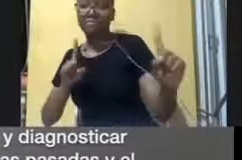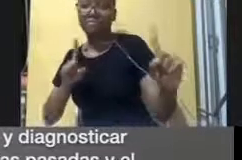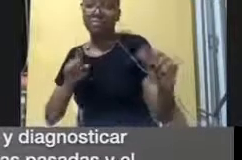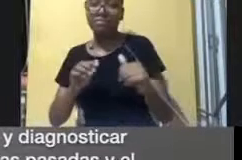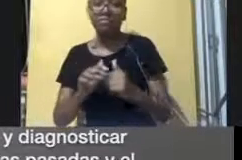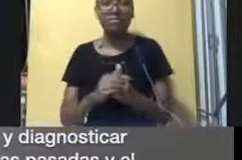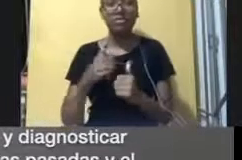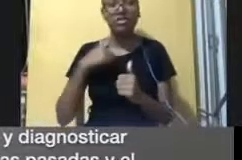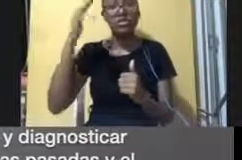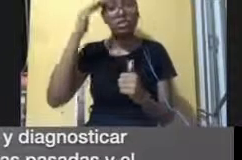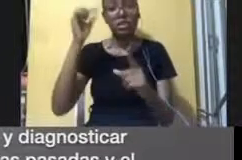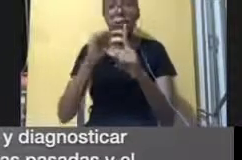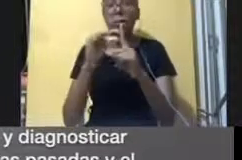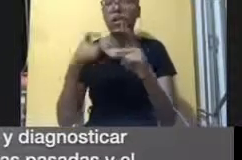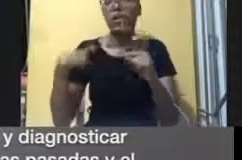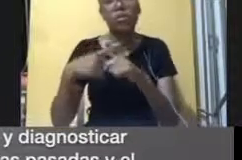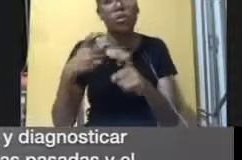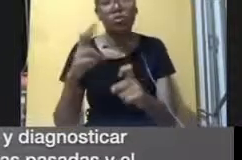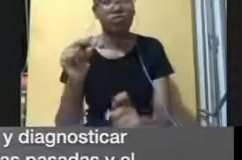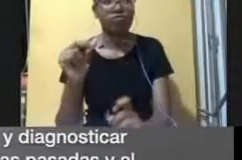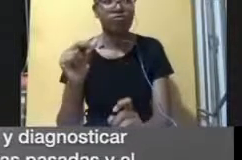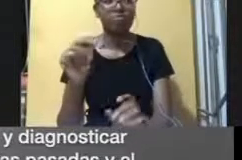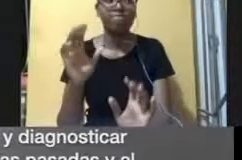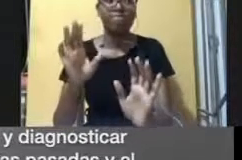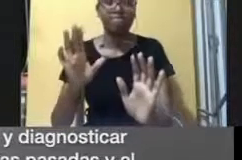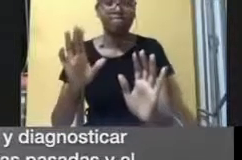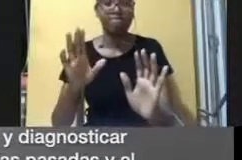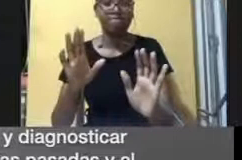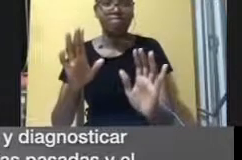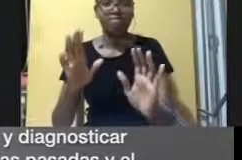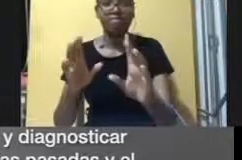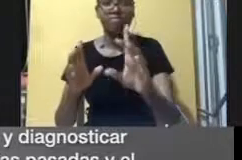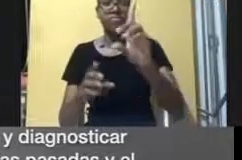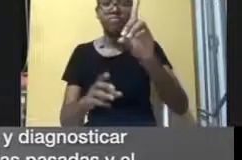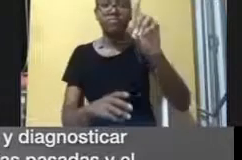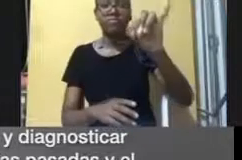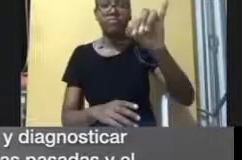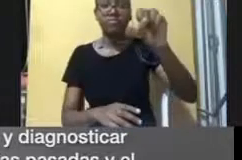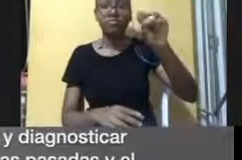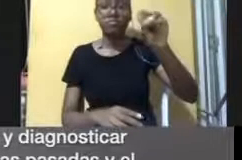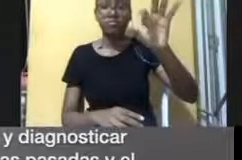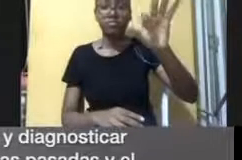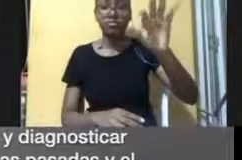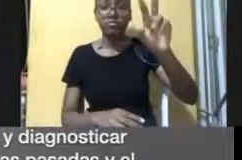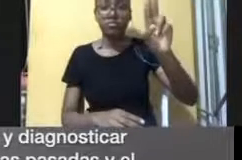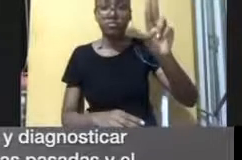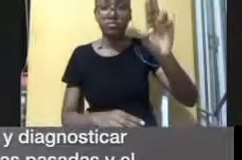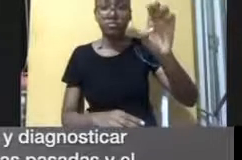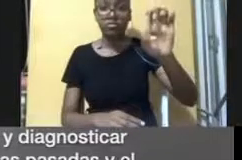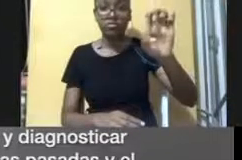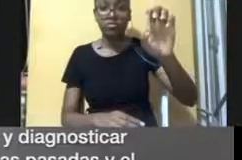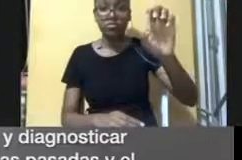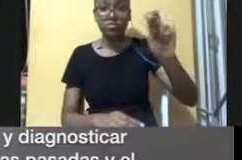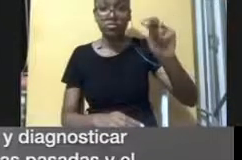español, pero por lo que yo entiendo no hay una palabra para eso, disfluencia, que no manejar una lengua de